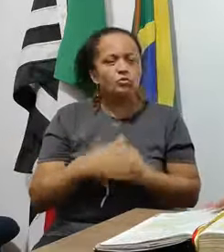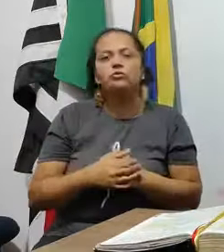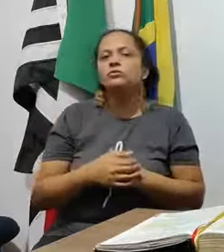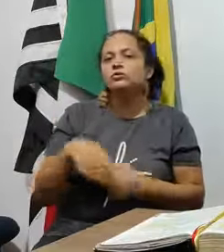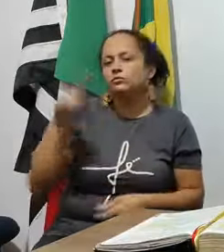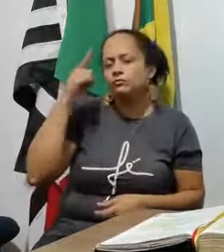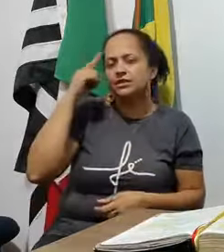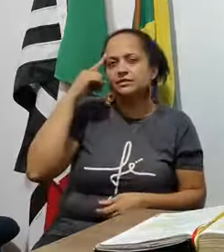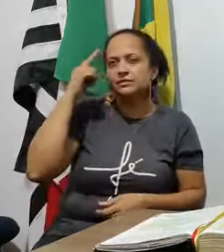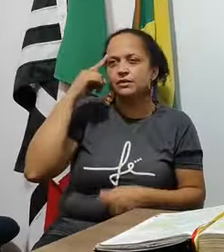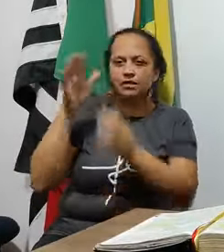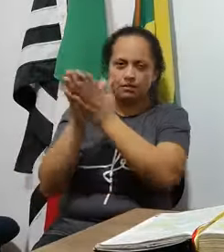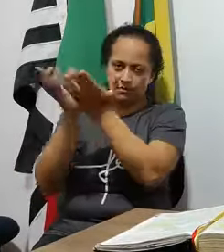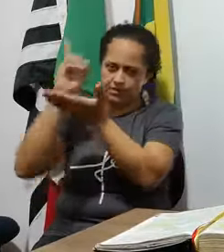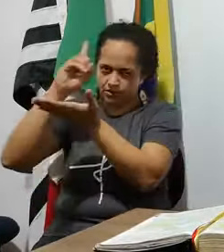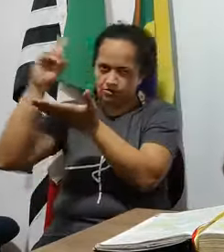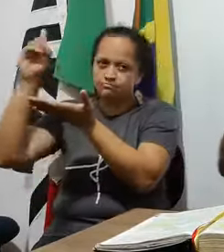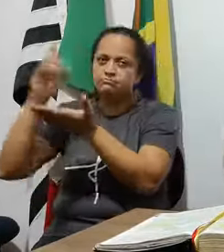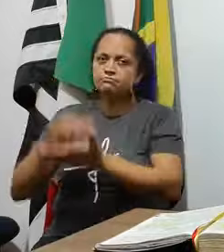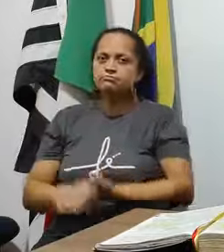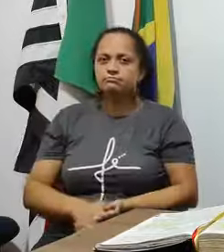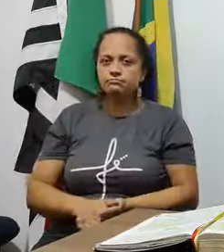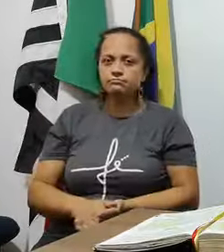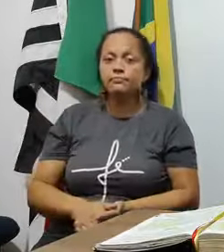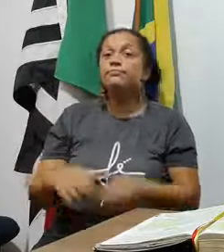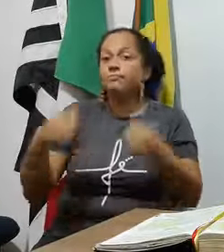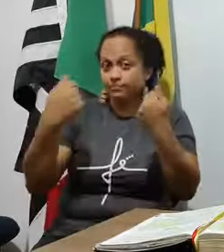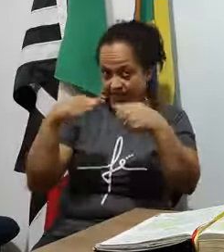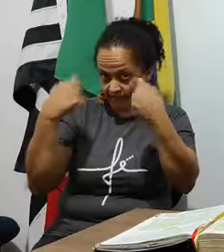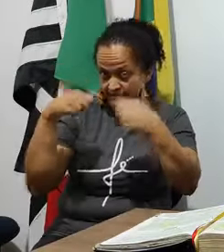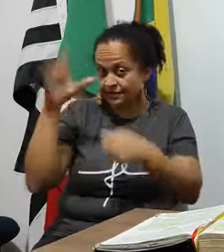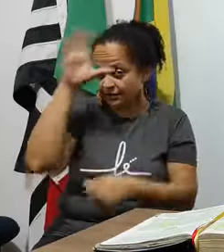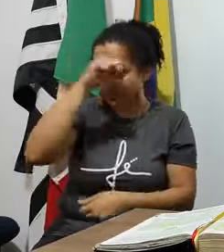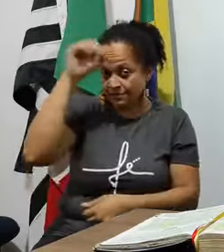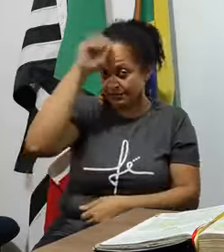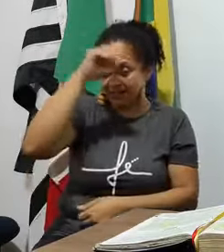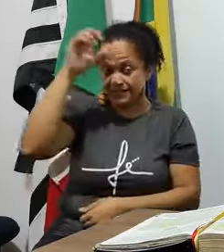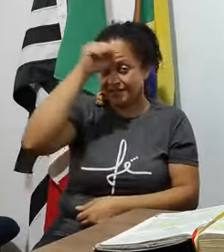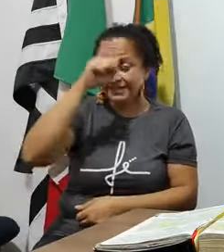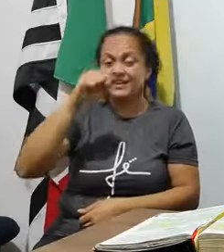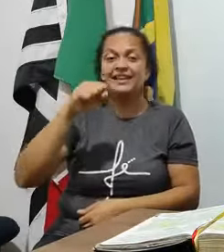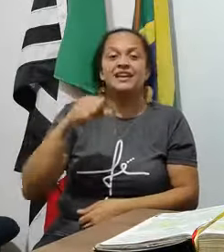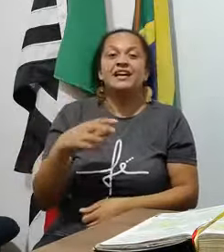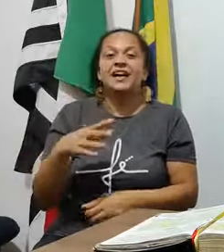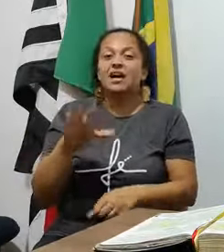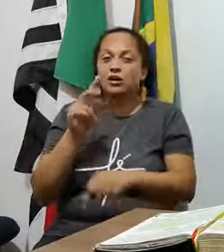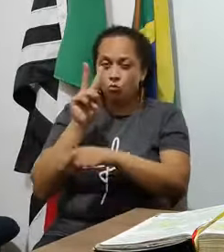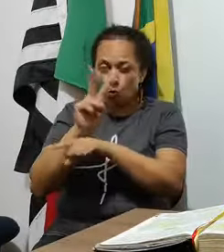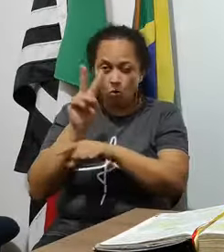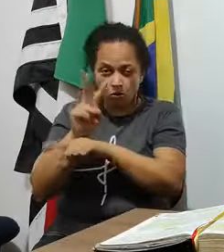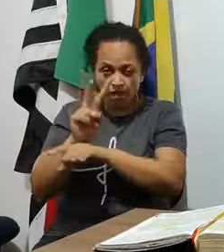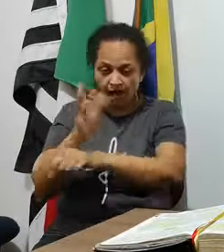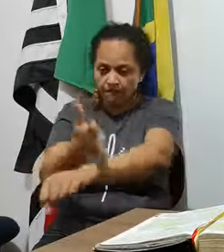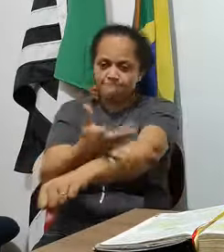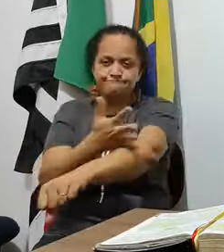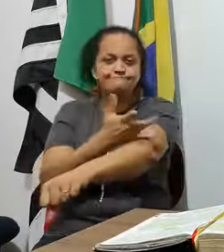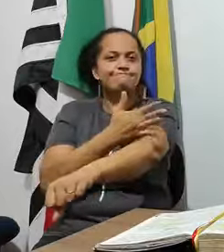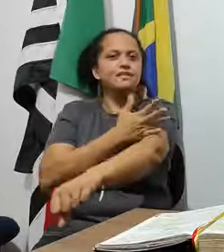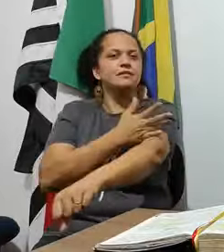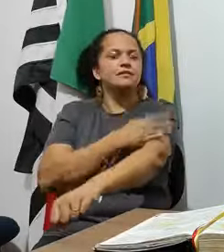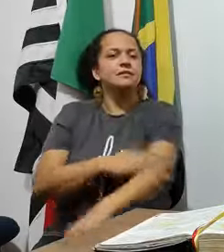na palavra, entendeu? Precisamos aprender a gerenciar nossas emoções também, né? Você não